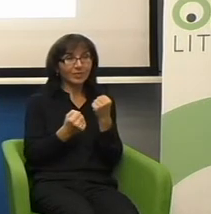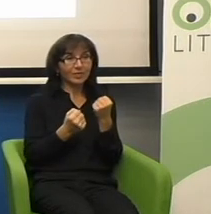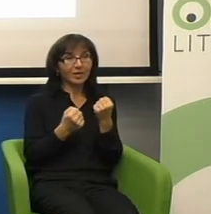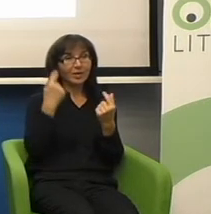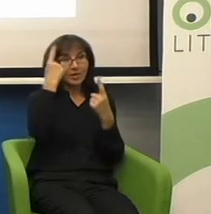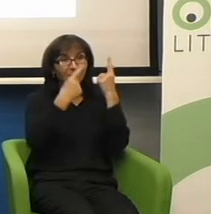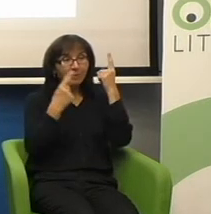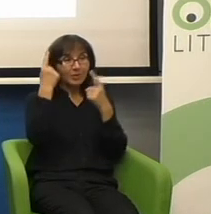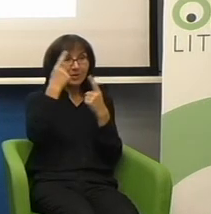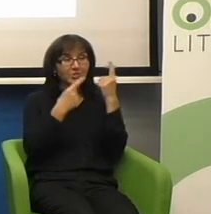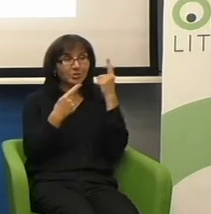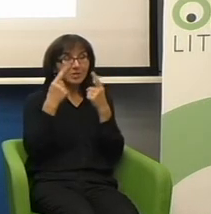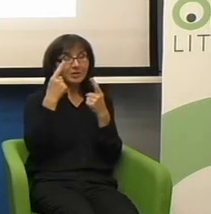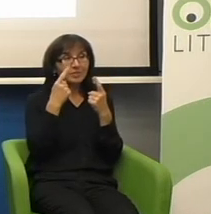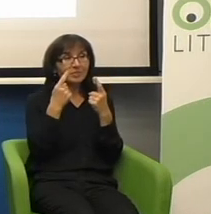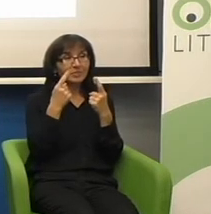Myślę, że